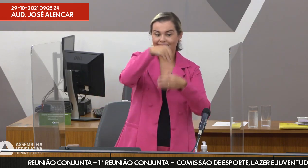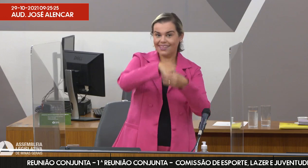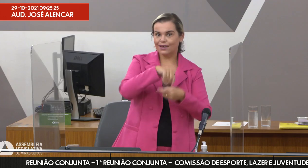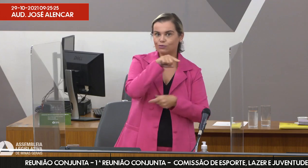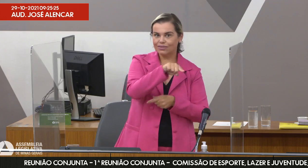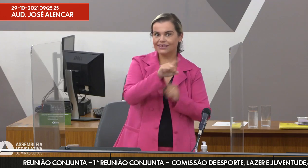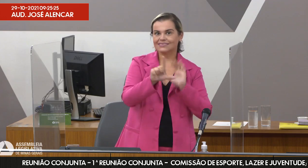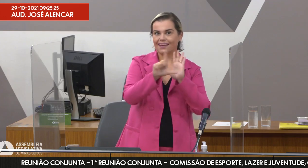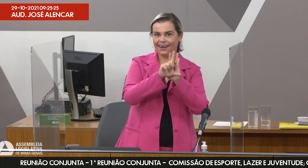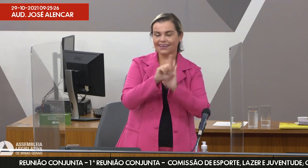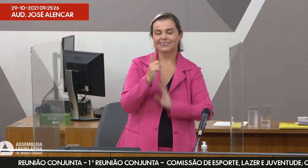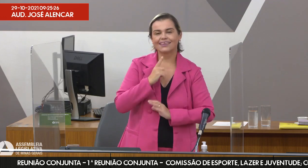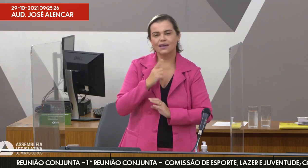discussão no Congresso Nacional.